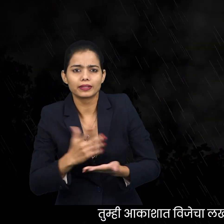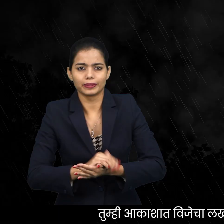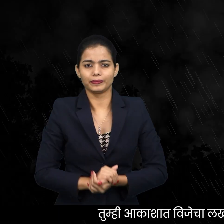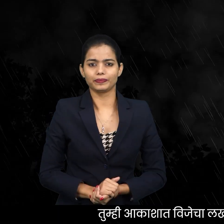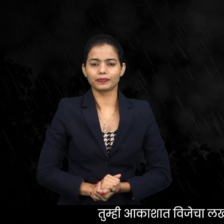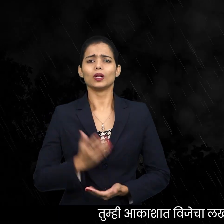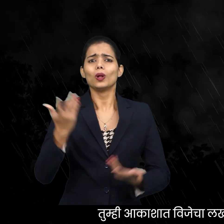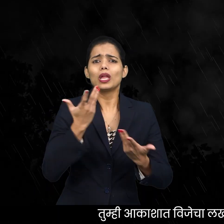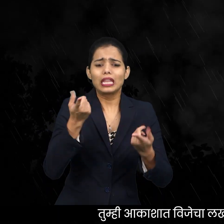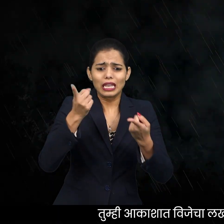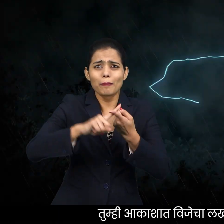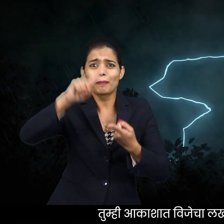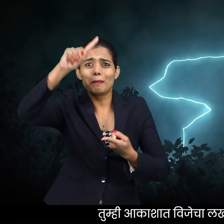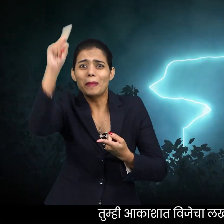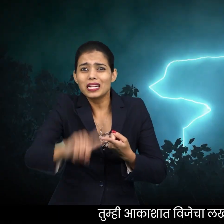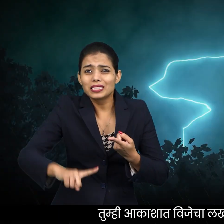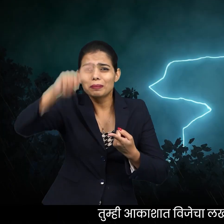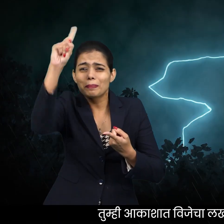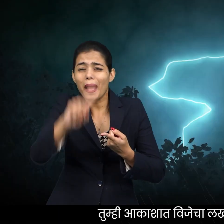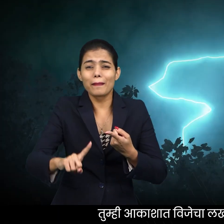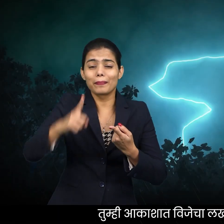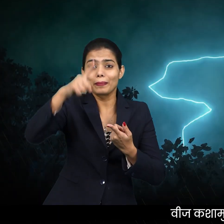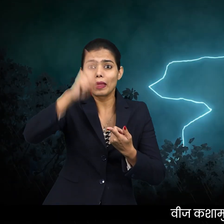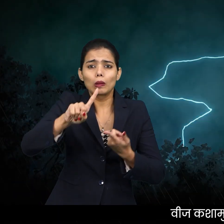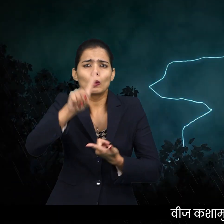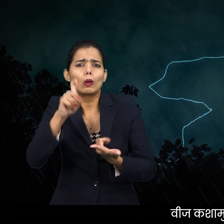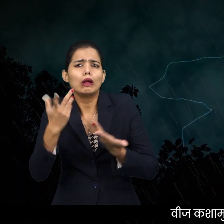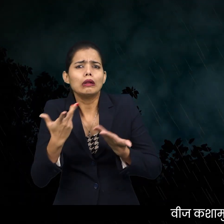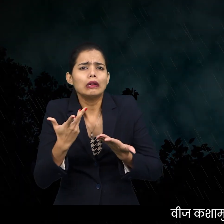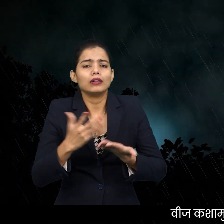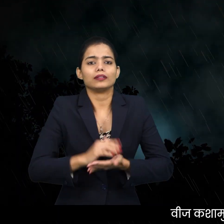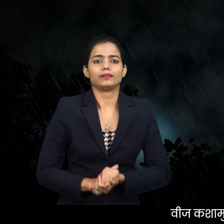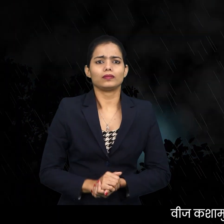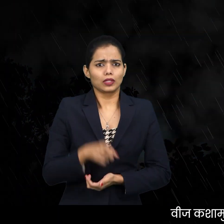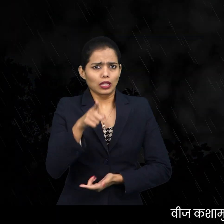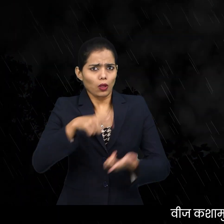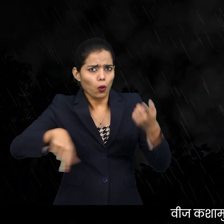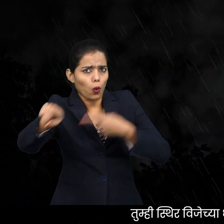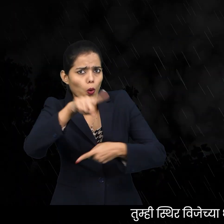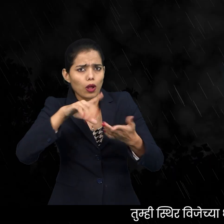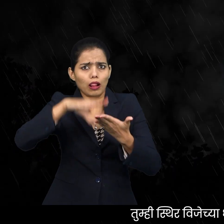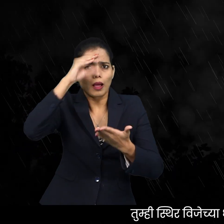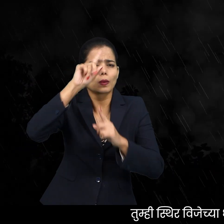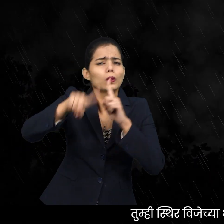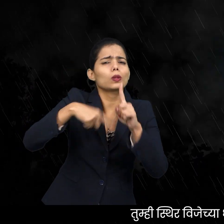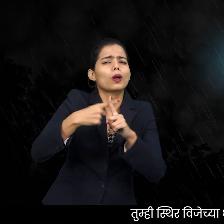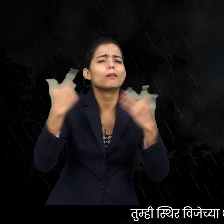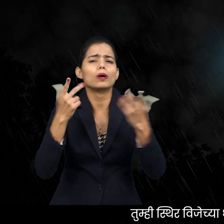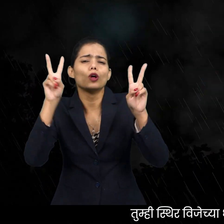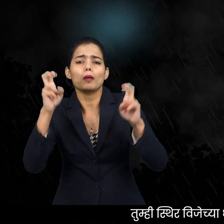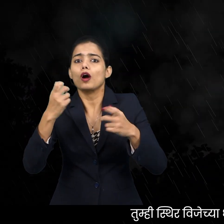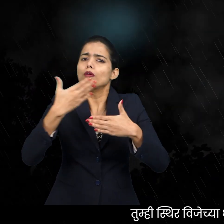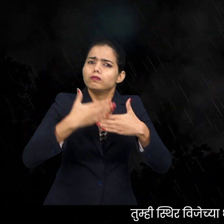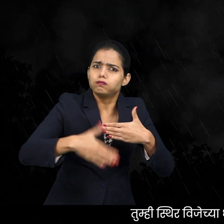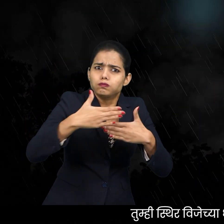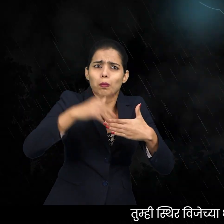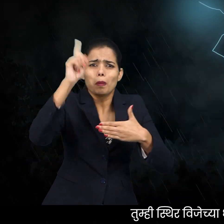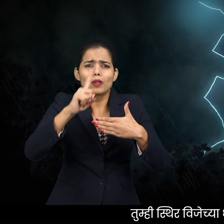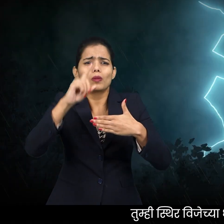आकाशात विजेचा लखलखाट पाहिले आहे का? वीज कशामुळे पडते? तुम्ही स्थिर विजेच्या